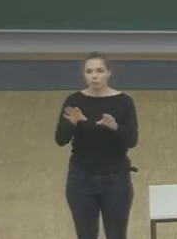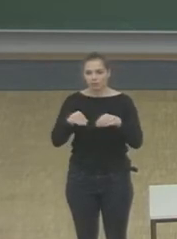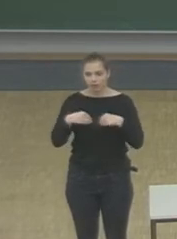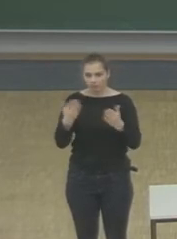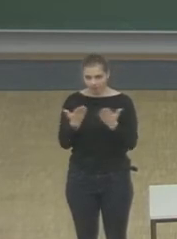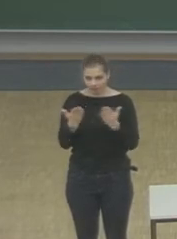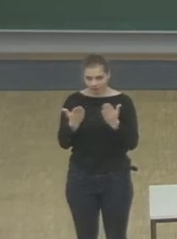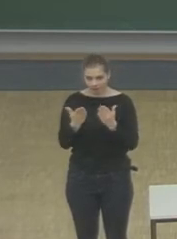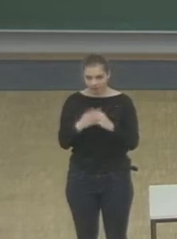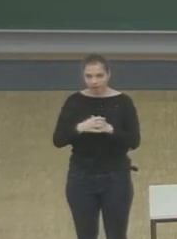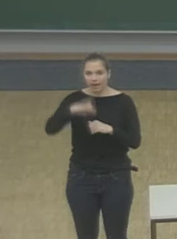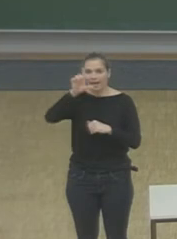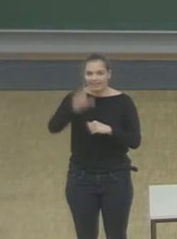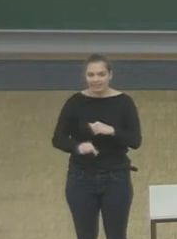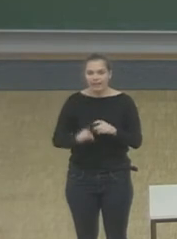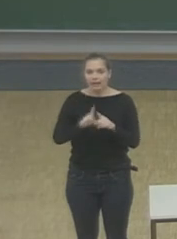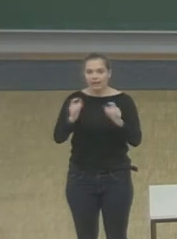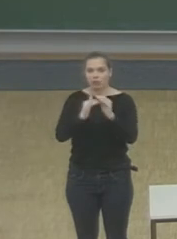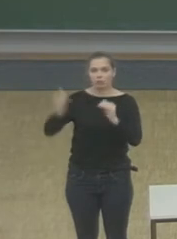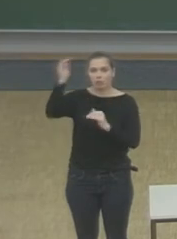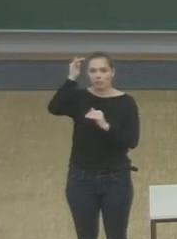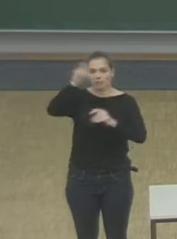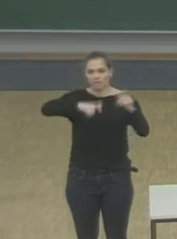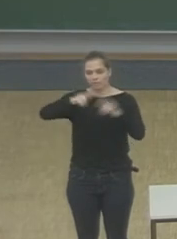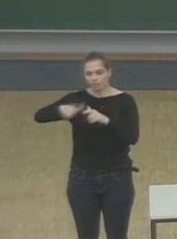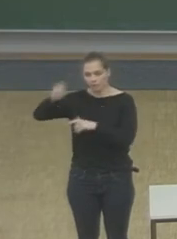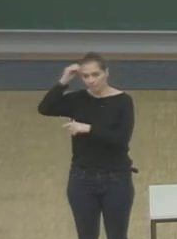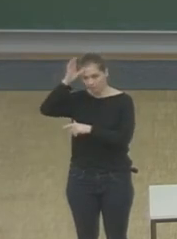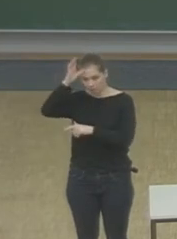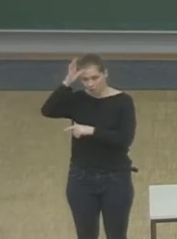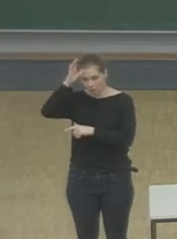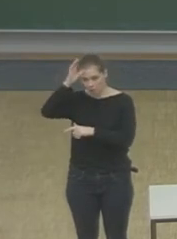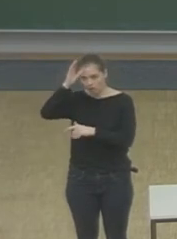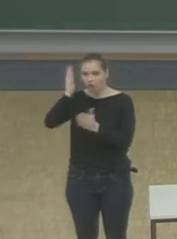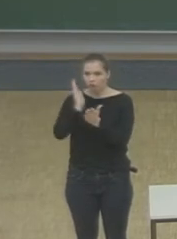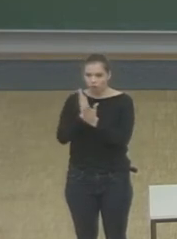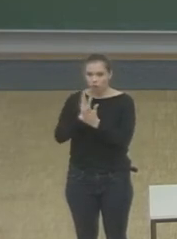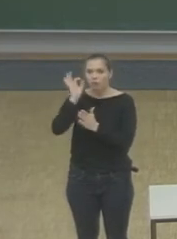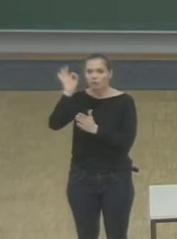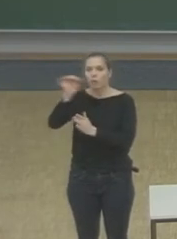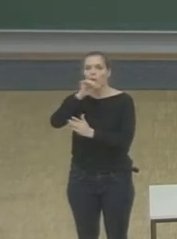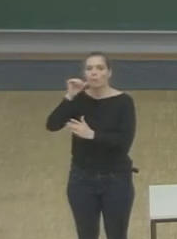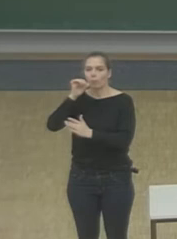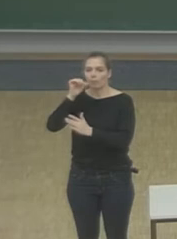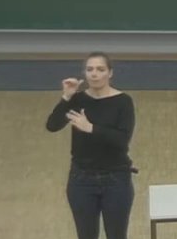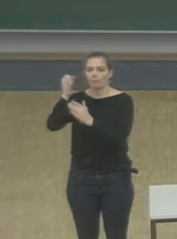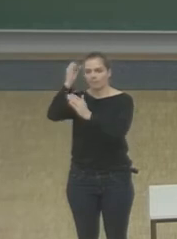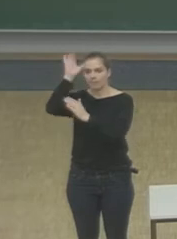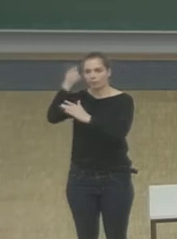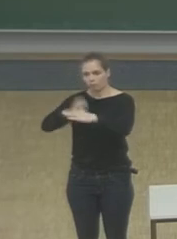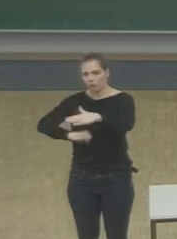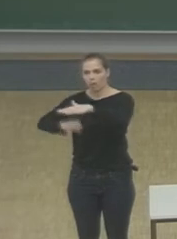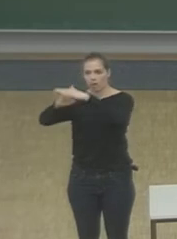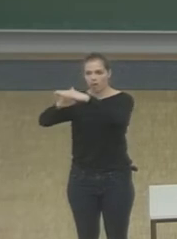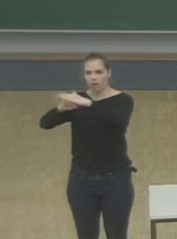niedere, nicht-gymnasiale Volksbildung faktisch eben doch ganz unmittelbar der Berufsvorbildung zu dienen hatte, also dem